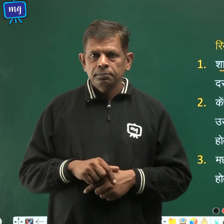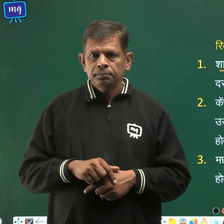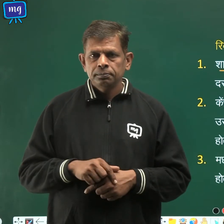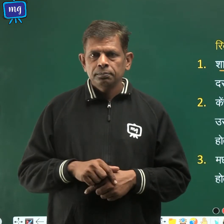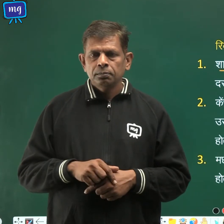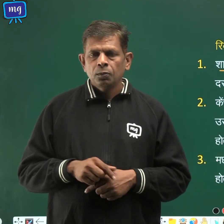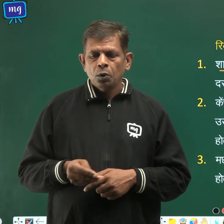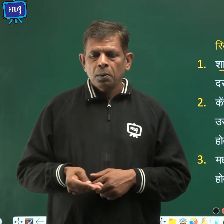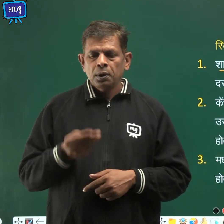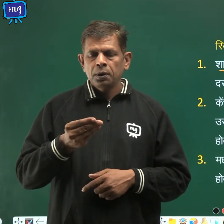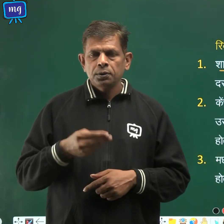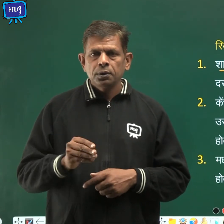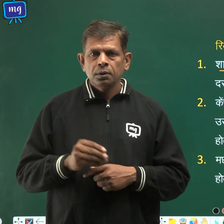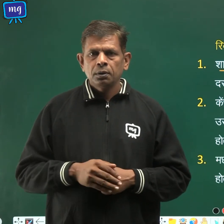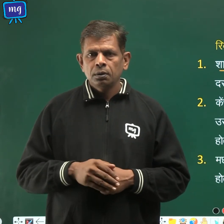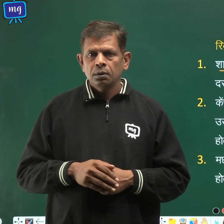बढ़ने से